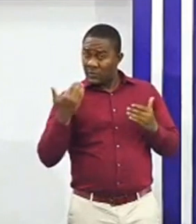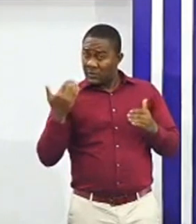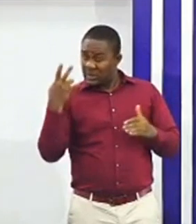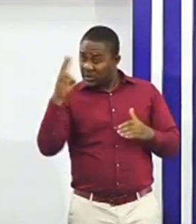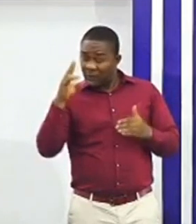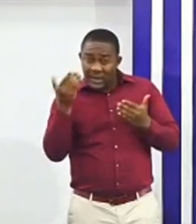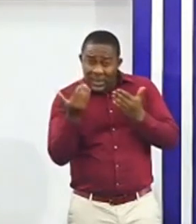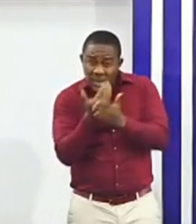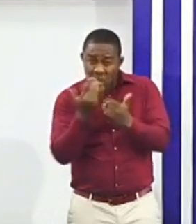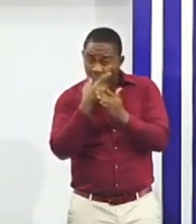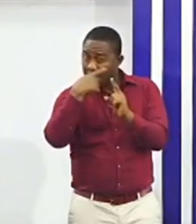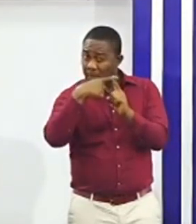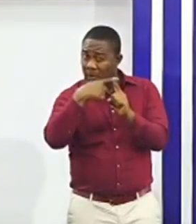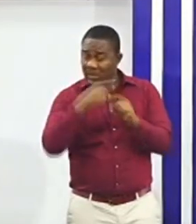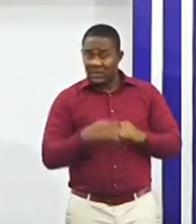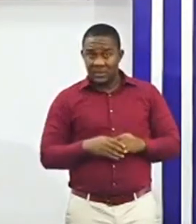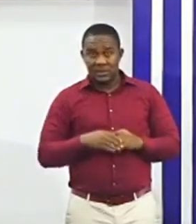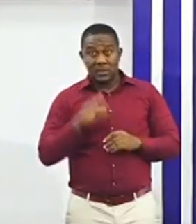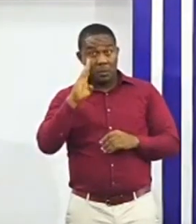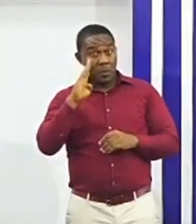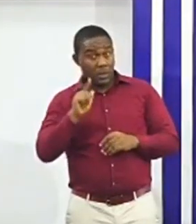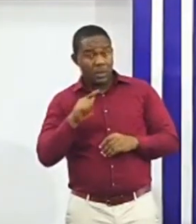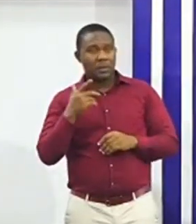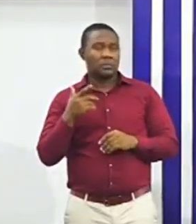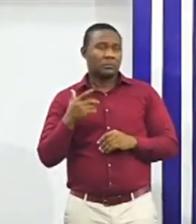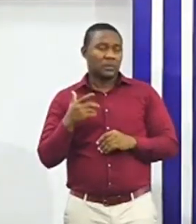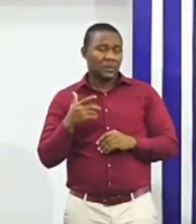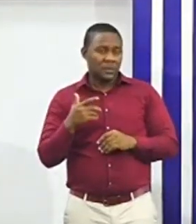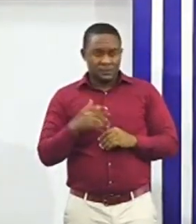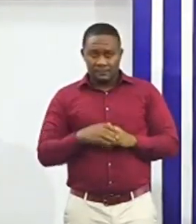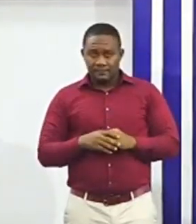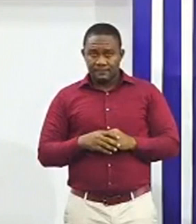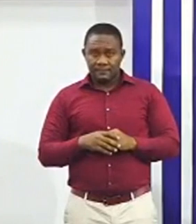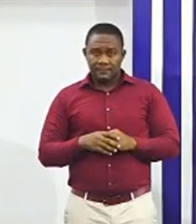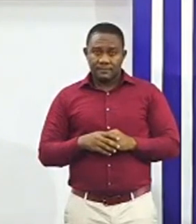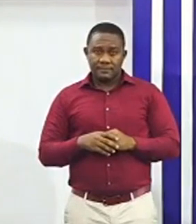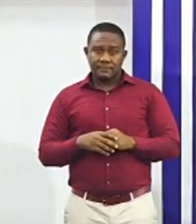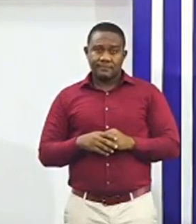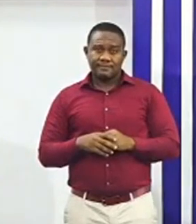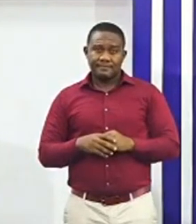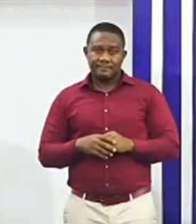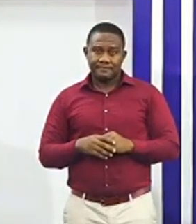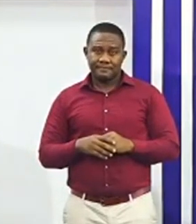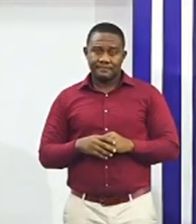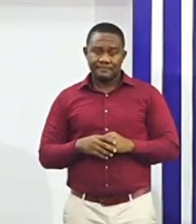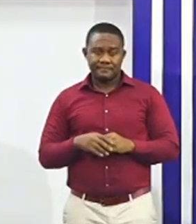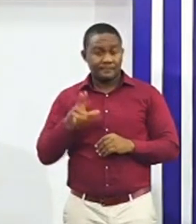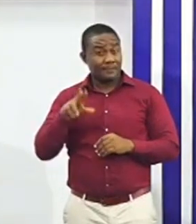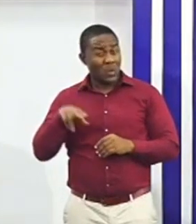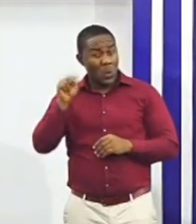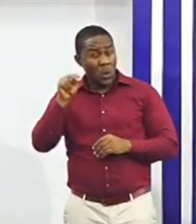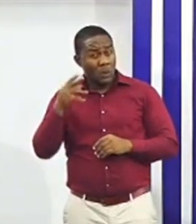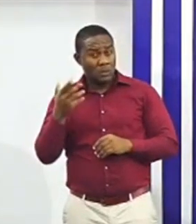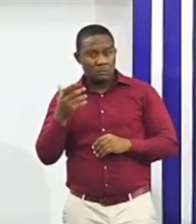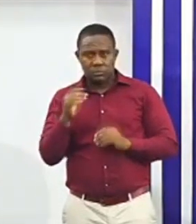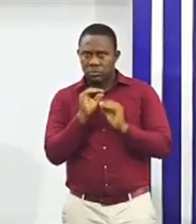meŋ pɔg noba nyɔge a baaloŋ. Kare pãã tuuro ba. A banaŋ na zaa ho naŋ pɔg na. A noba na baaloŋ naŋ e fa eɛ banuu yoŋ.